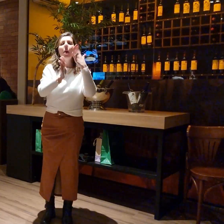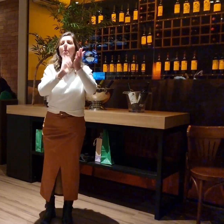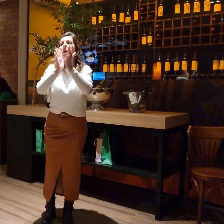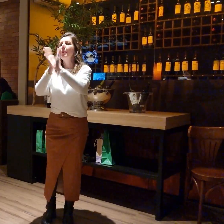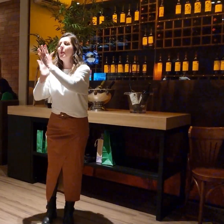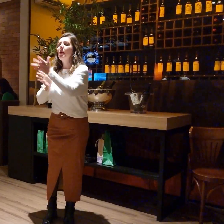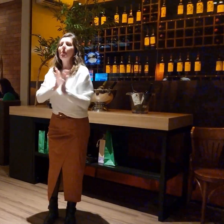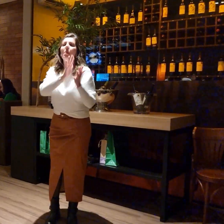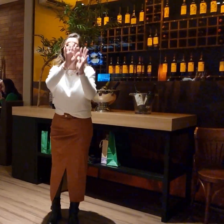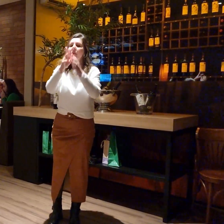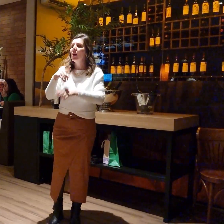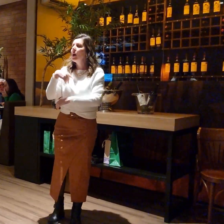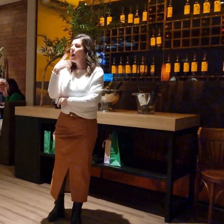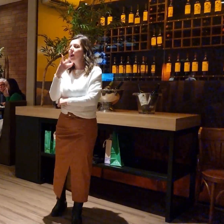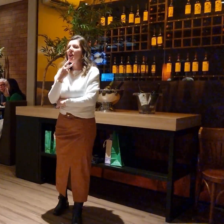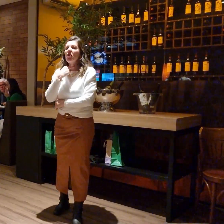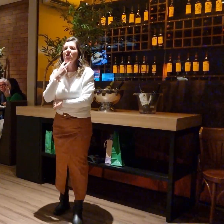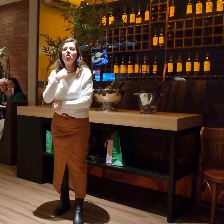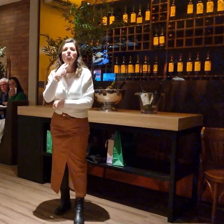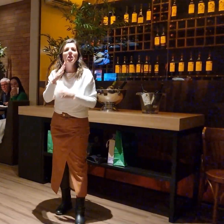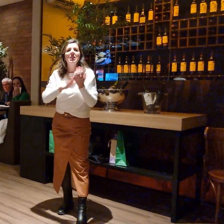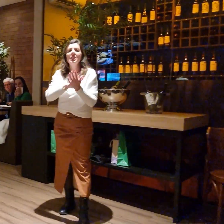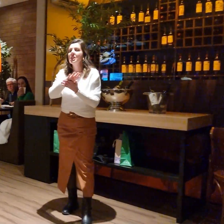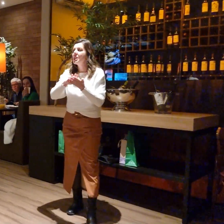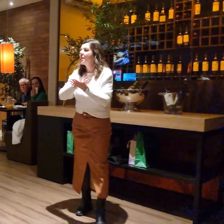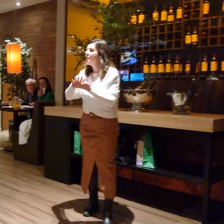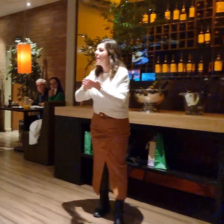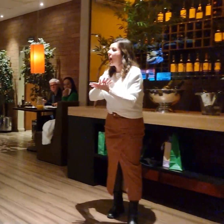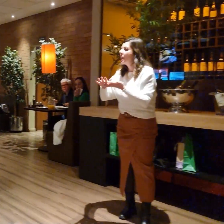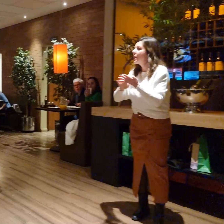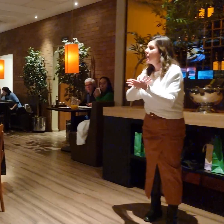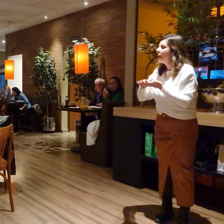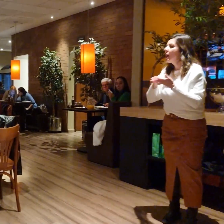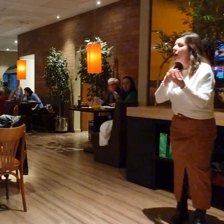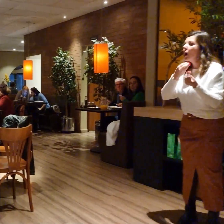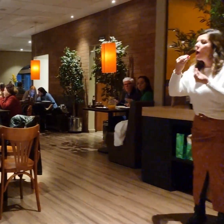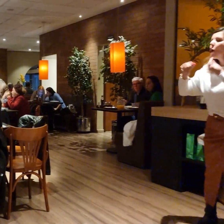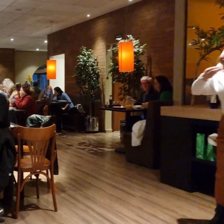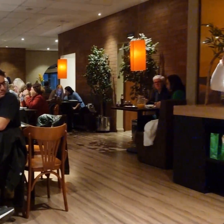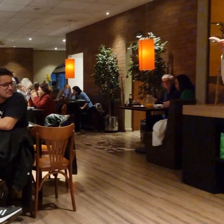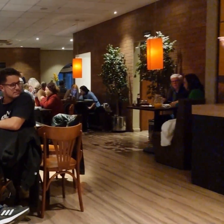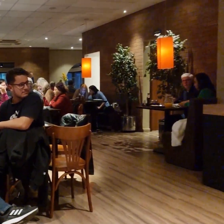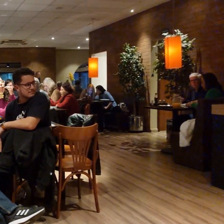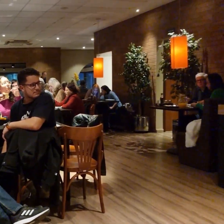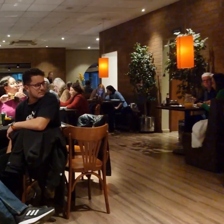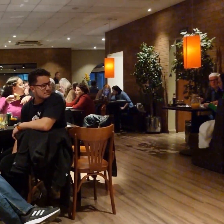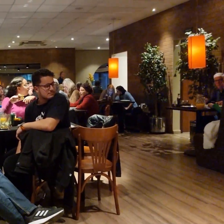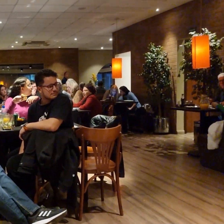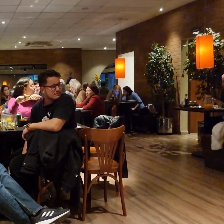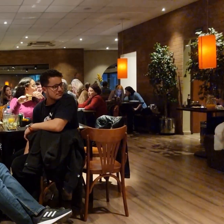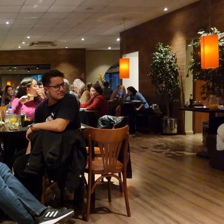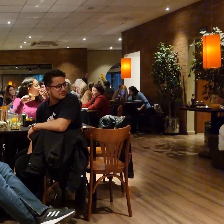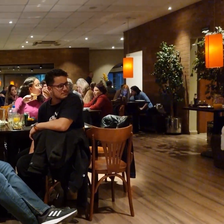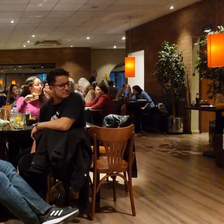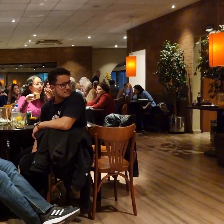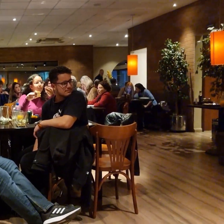e só libras, e não tem voz. Não tem nada de voz. Como que você vai se sentir, você que é